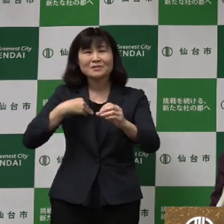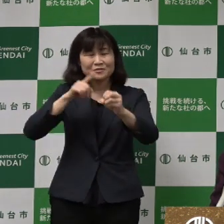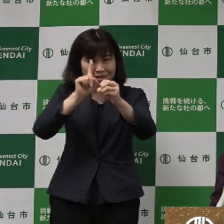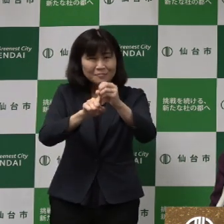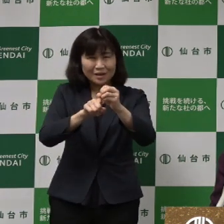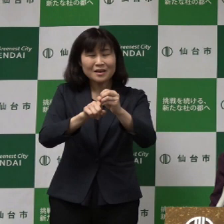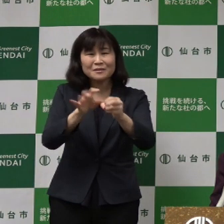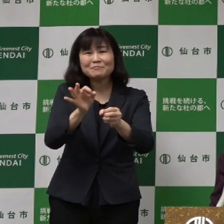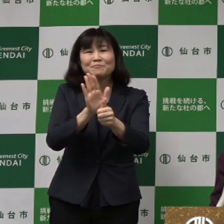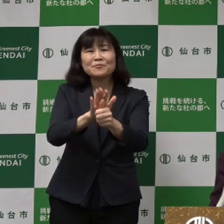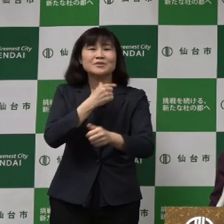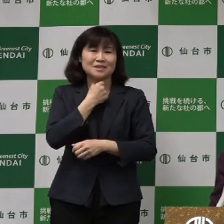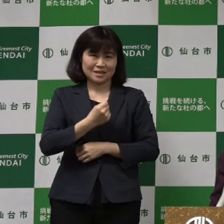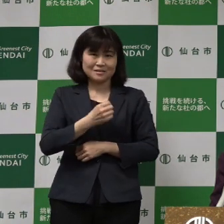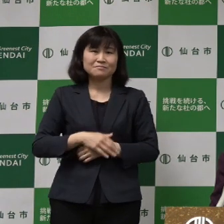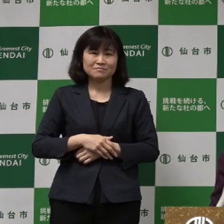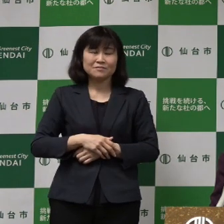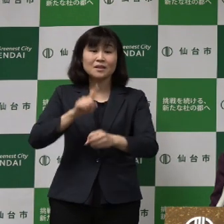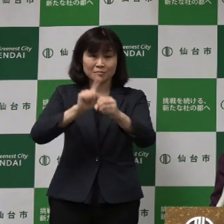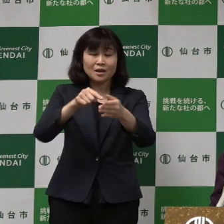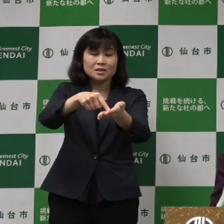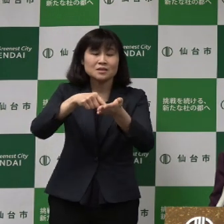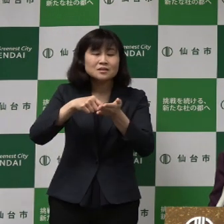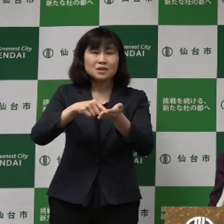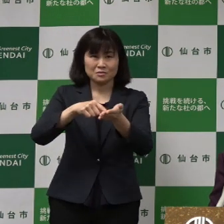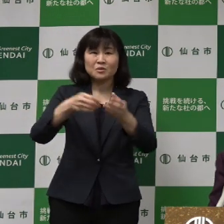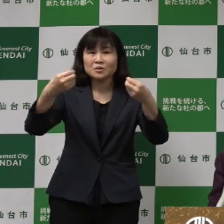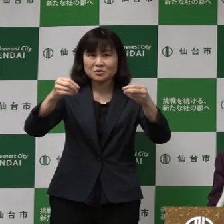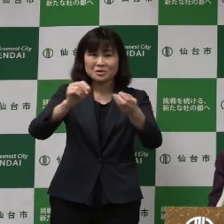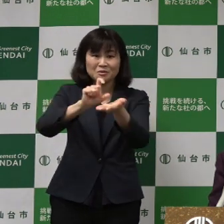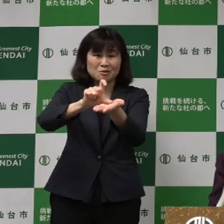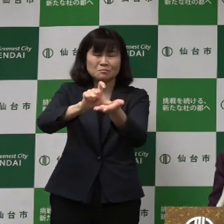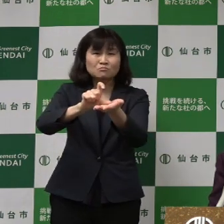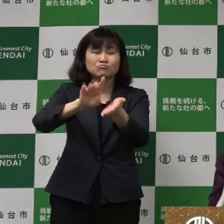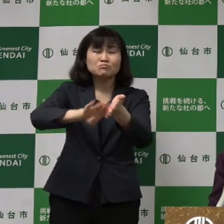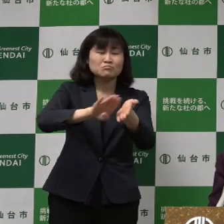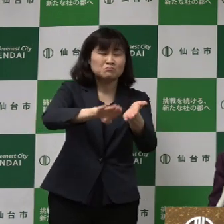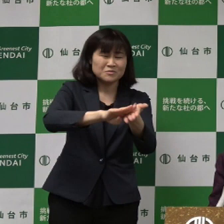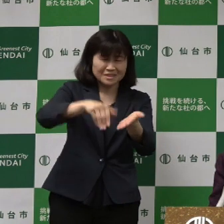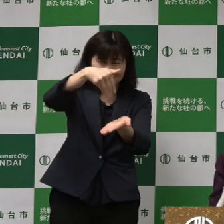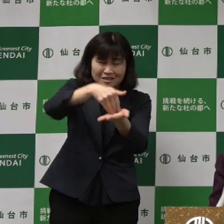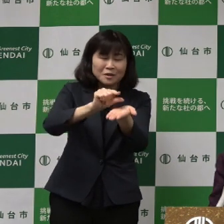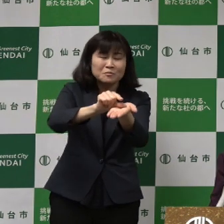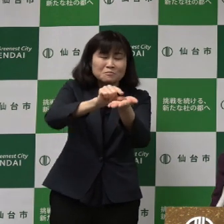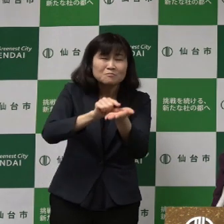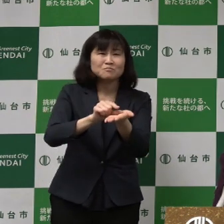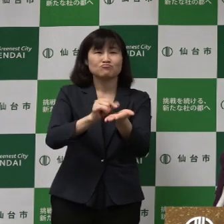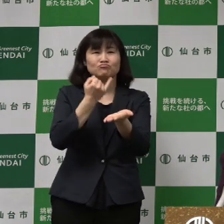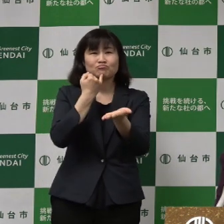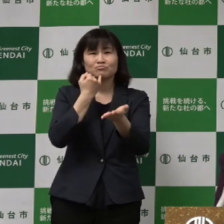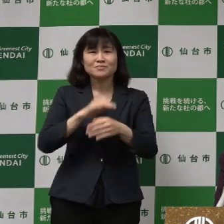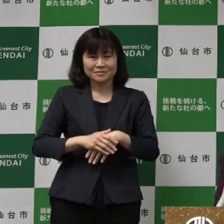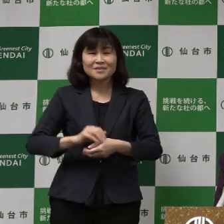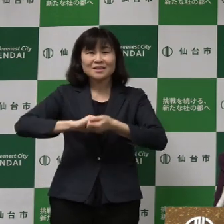簡素化いたしました。該当する事業者の方々には、ぜひ、この本市独自の給付金を申請いただ